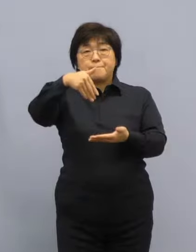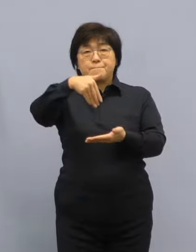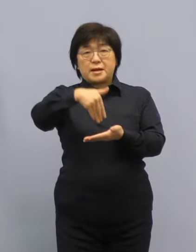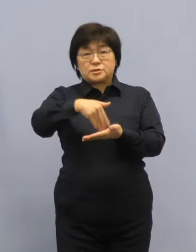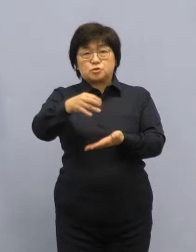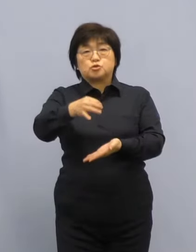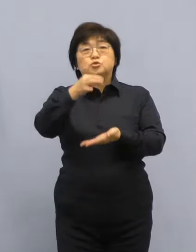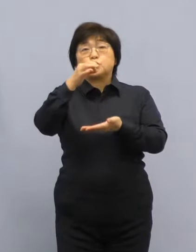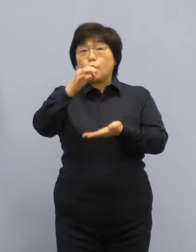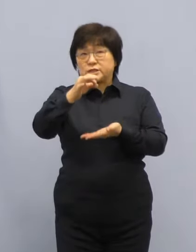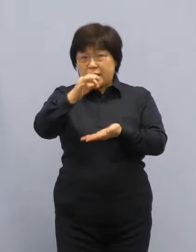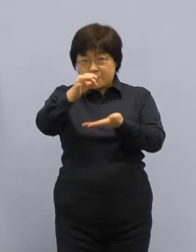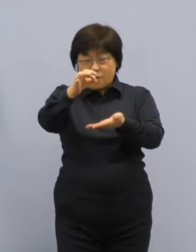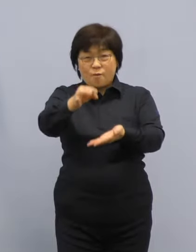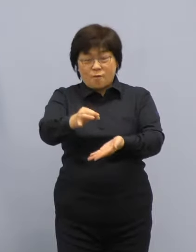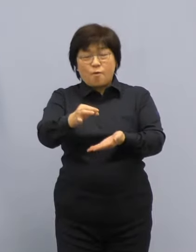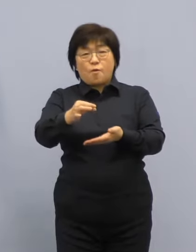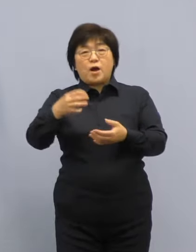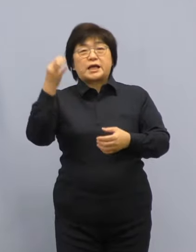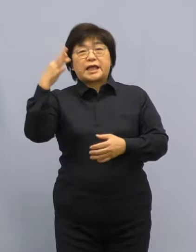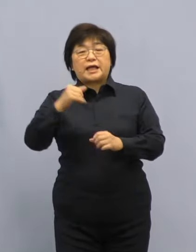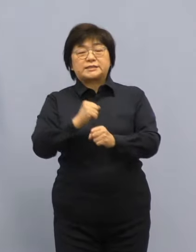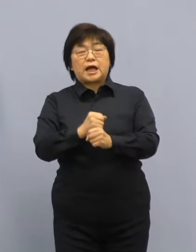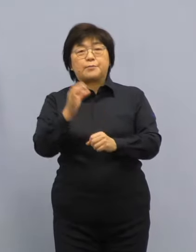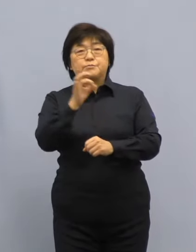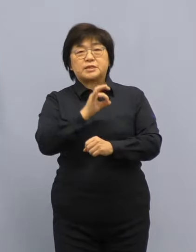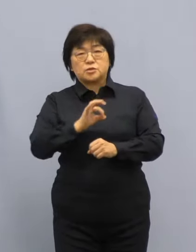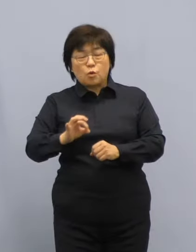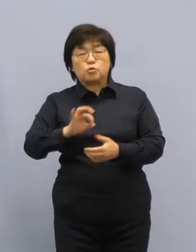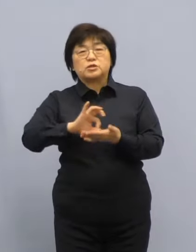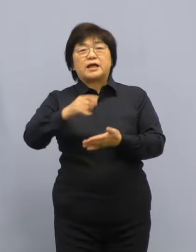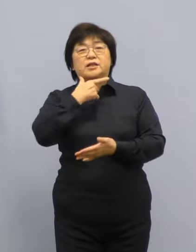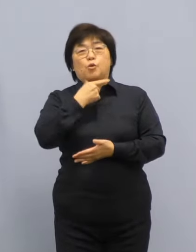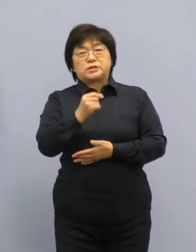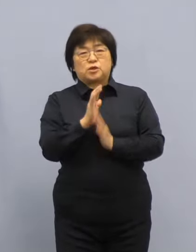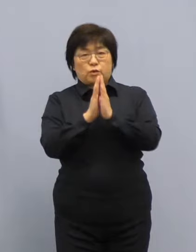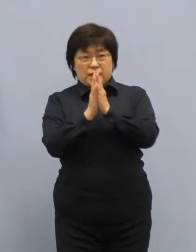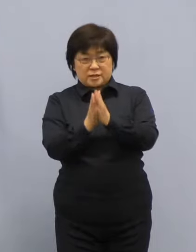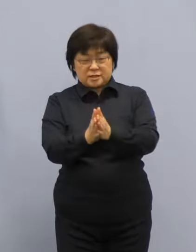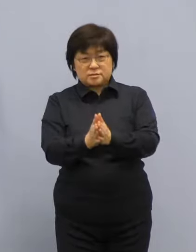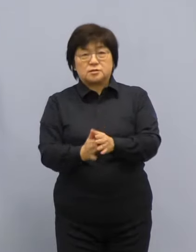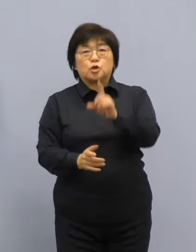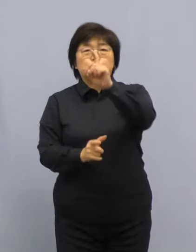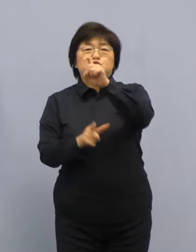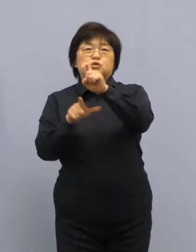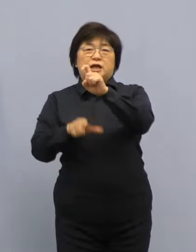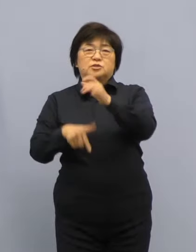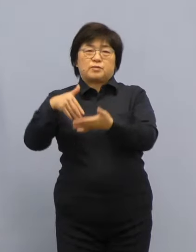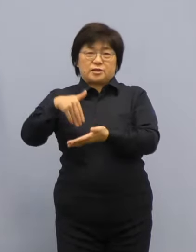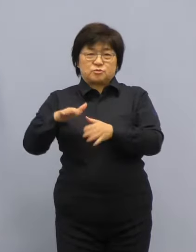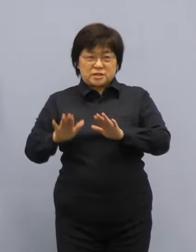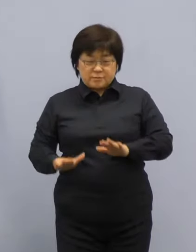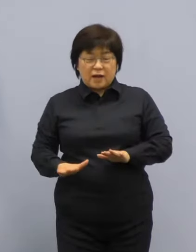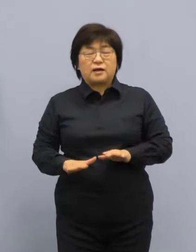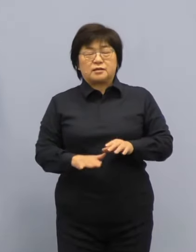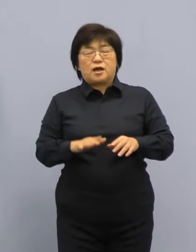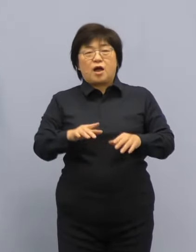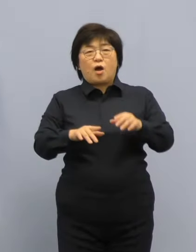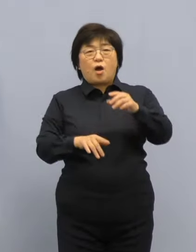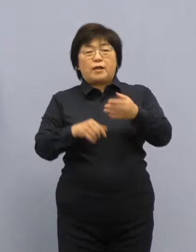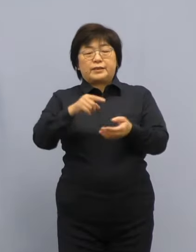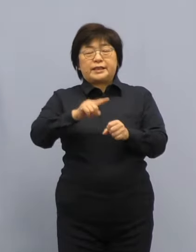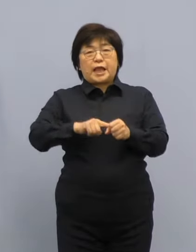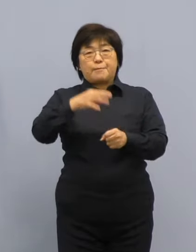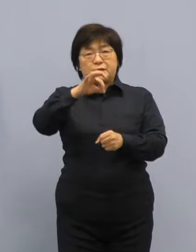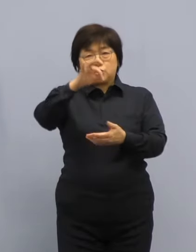てのお願いでございます。10月も下旬になりまして、お歳暮の時期が近づいてまいりました。